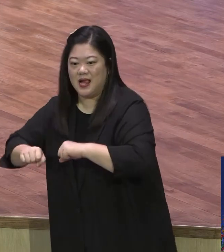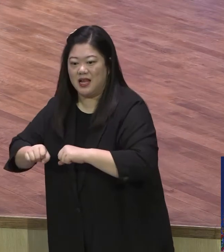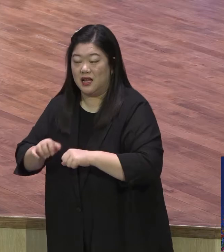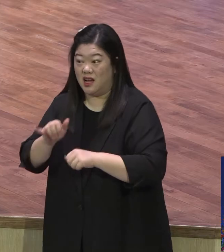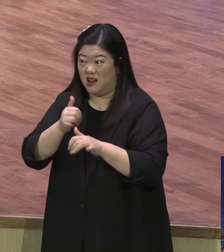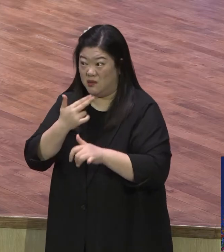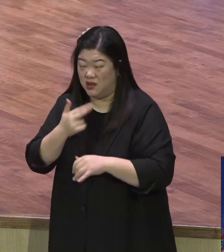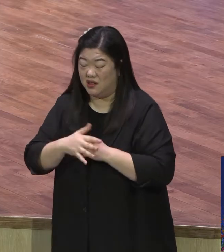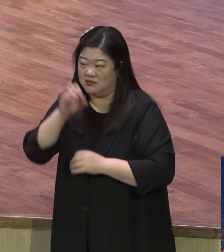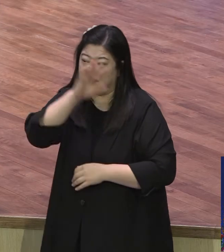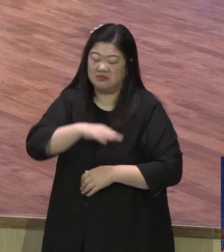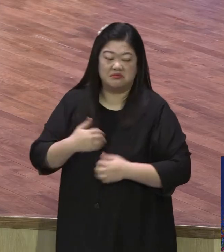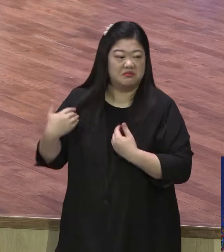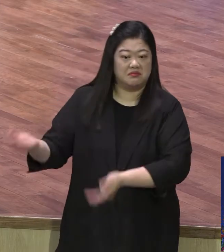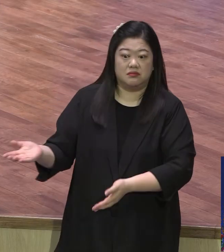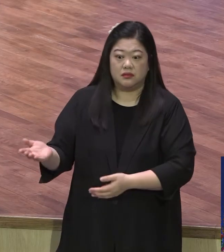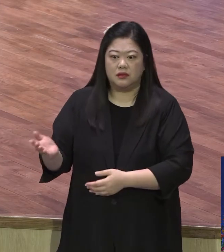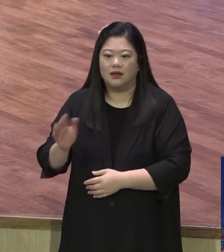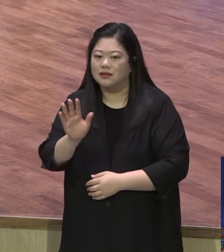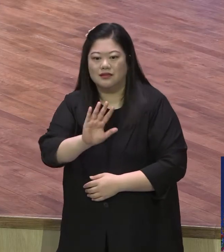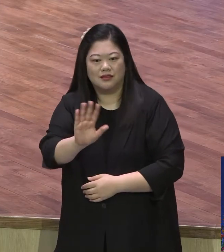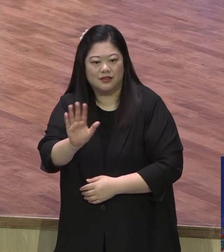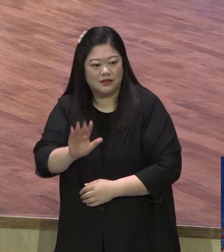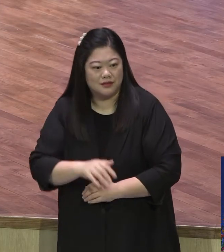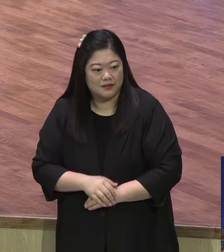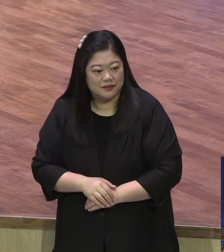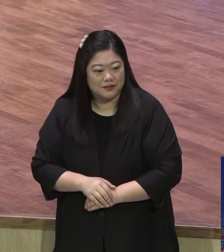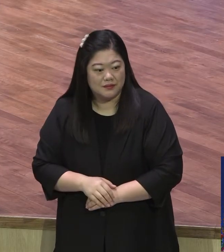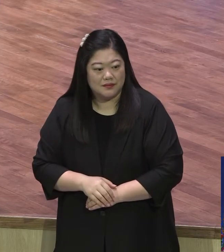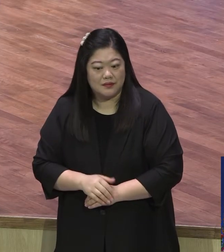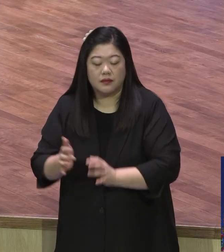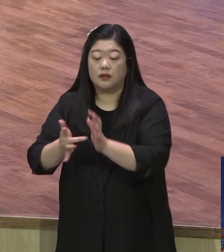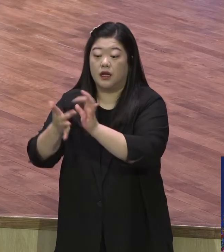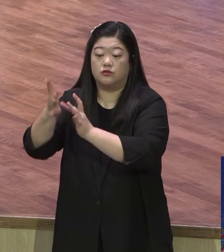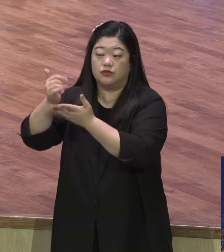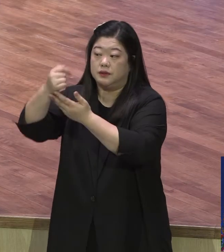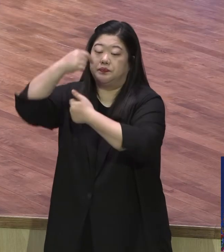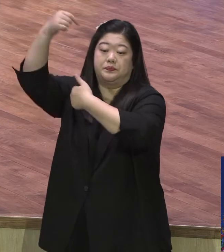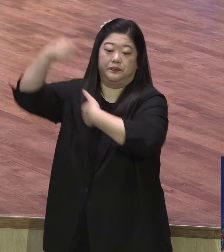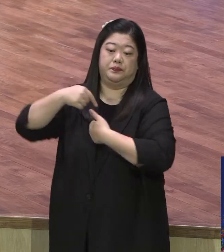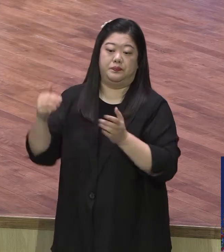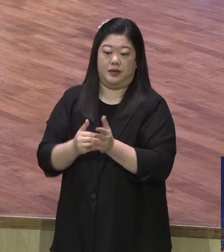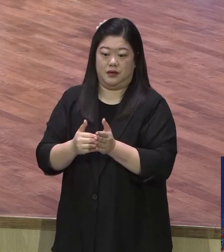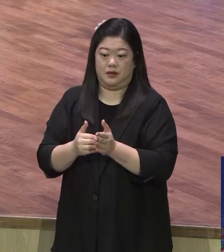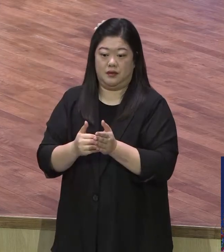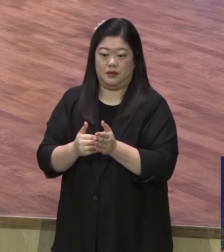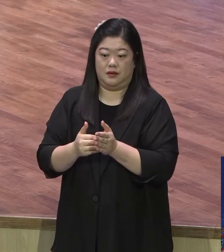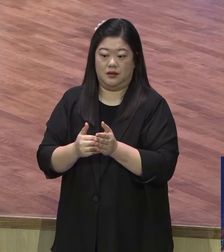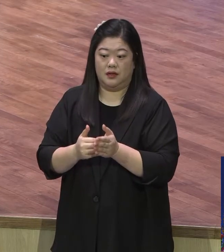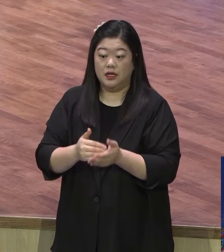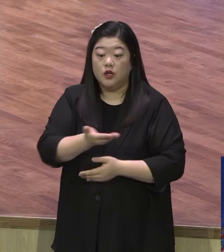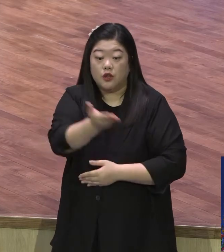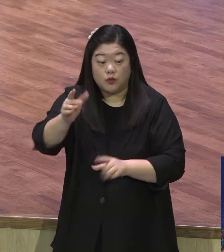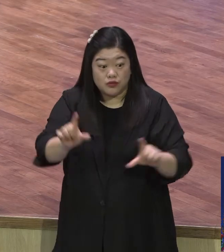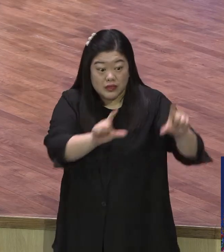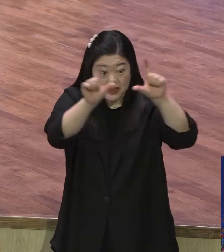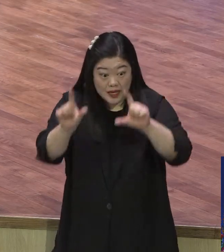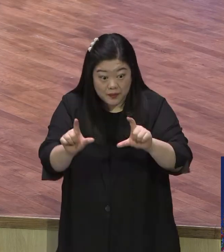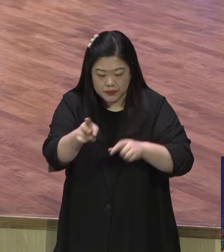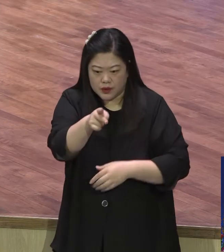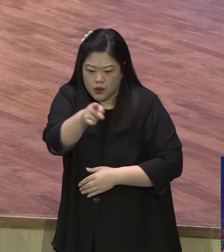여러분의 언약의 여정을 통해서 오늘 말씀입니다. 성교 작품 만드는 삶이 시작되기 바랍니다.